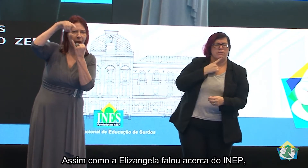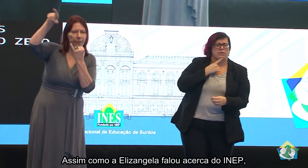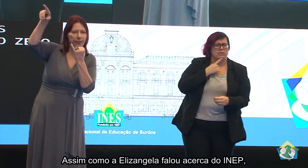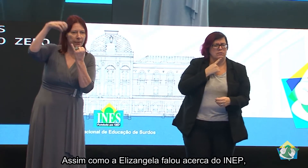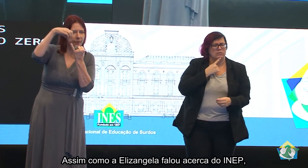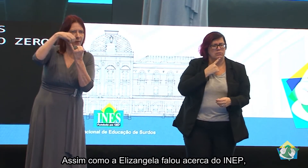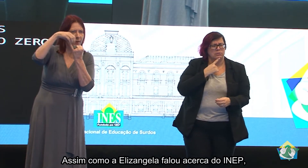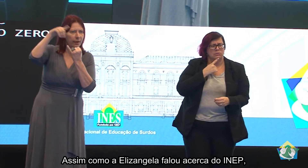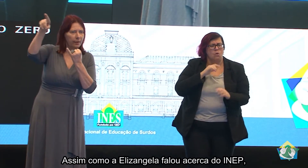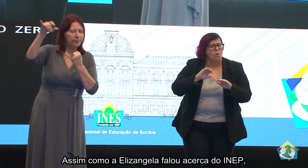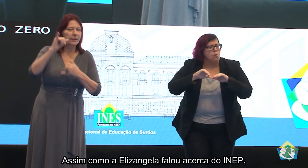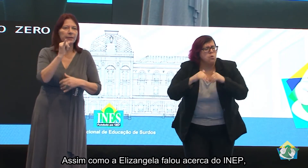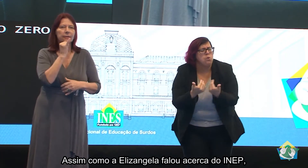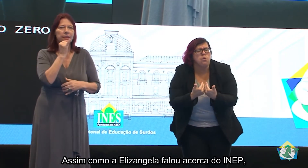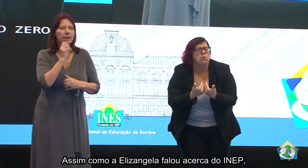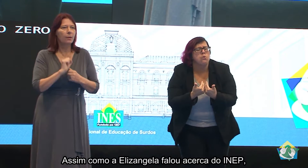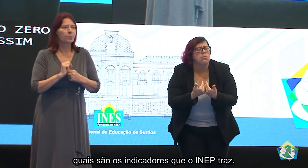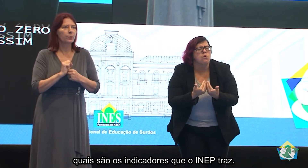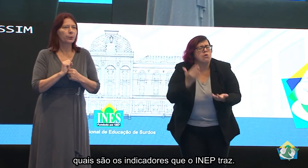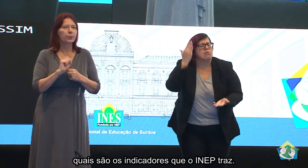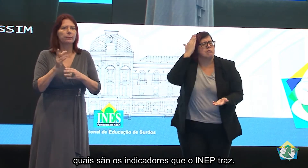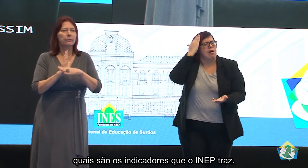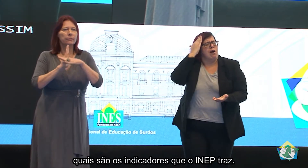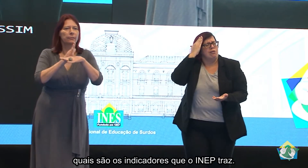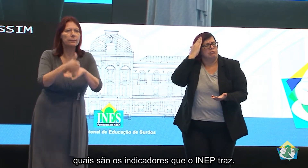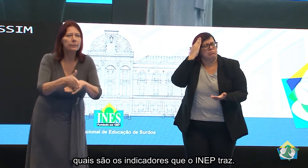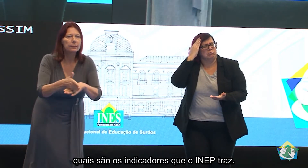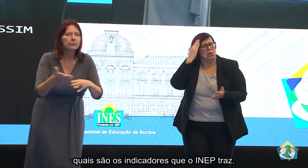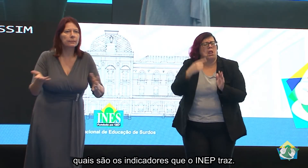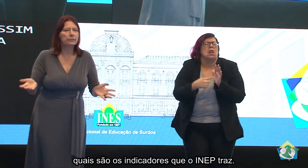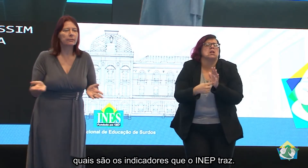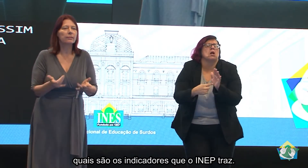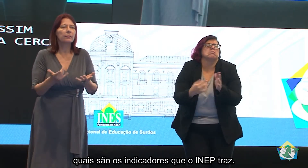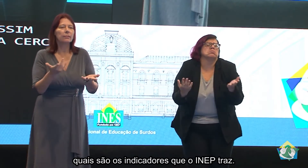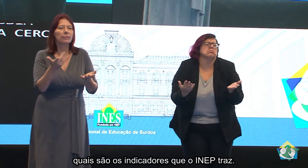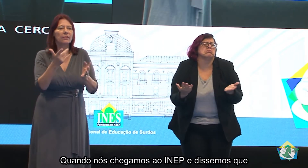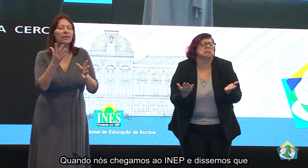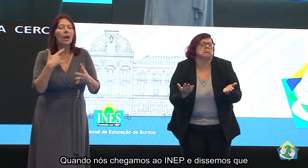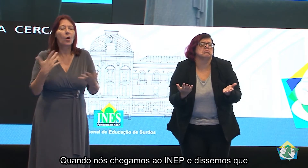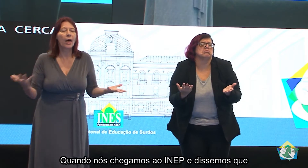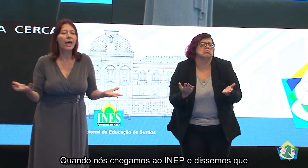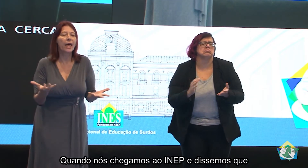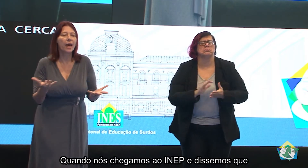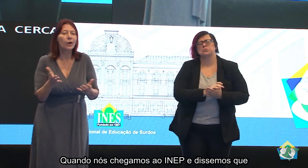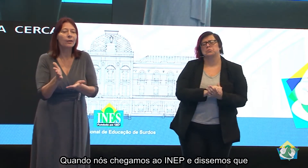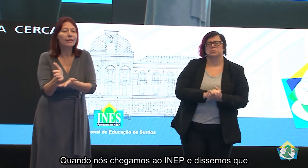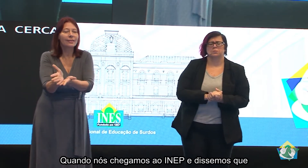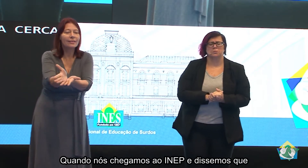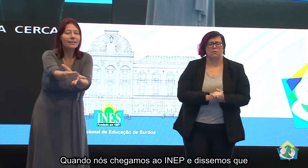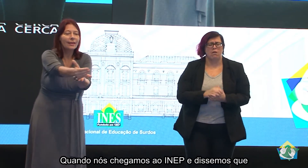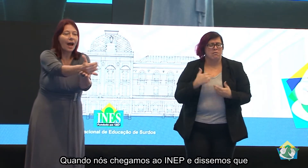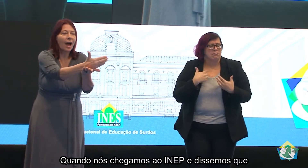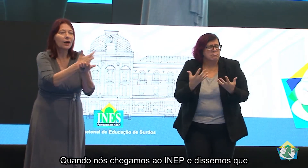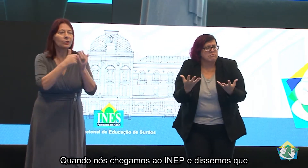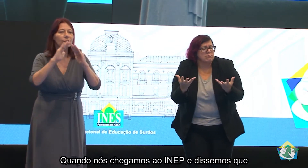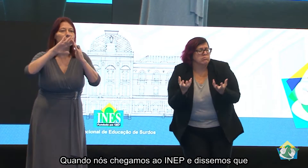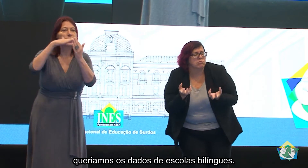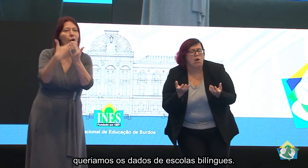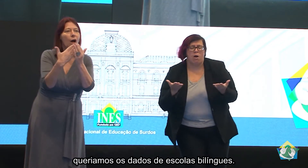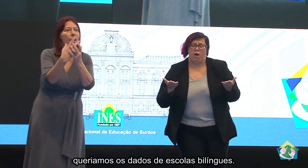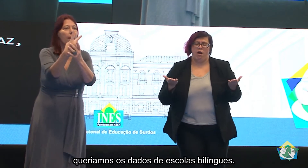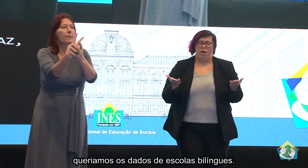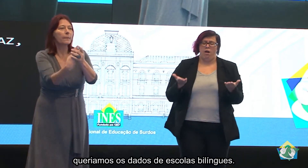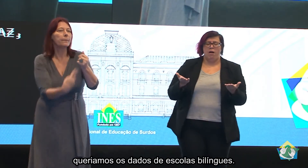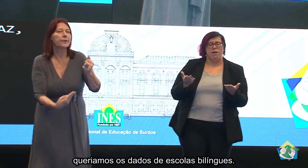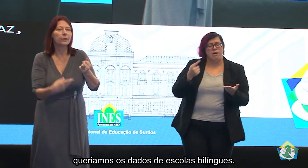a Elisângela falou acerca do INEP, quais são os indicadores que o INEP traz. Quando nós chegamos ao INEP e falamos o seguinte,